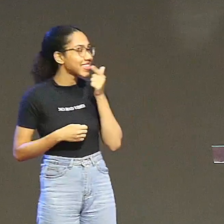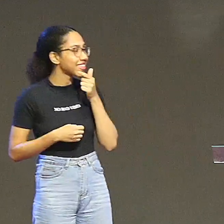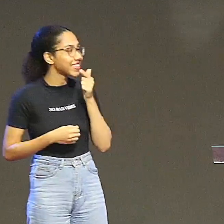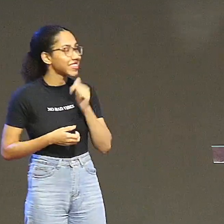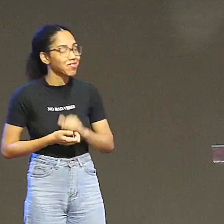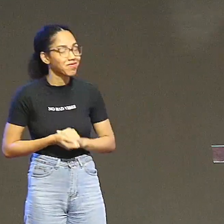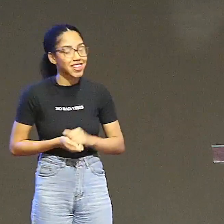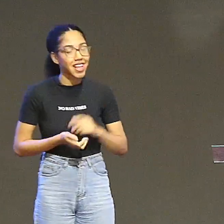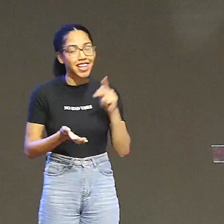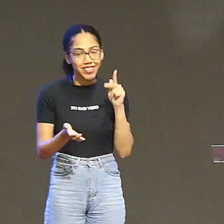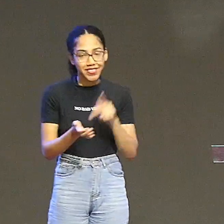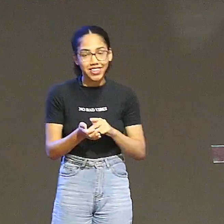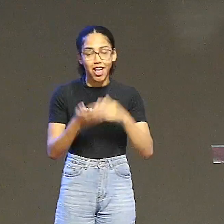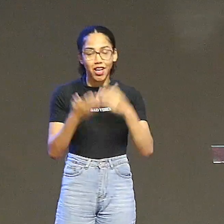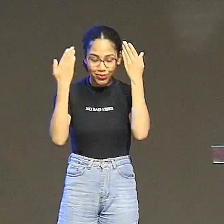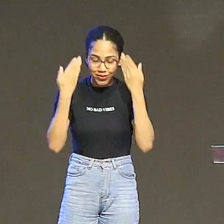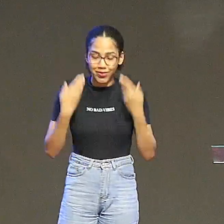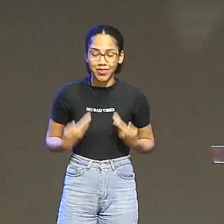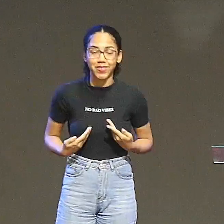somos